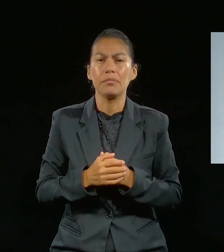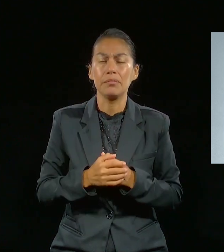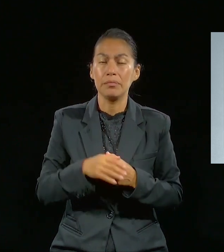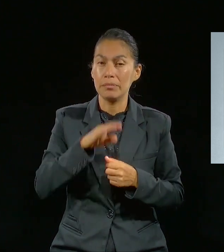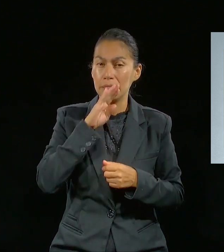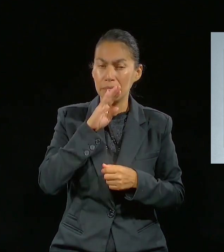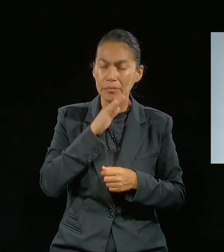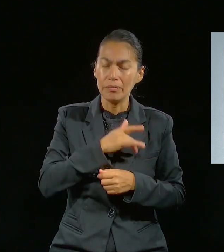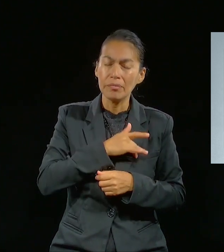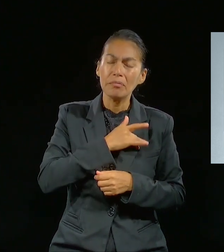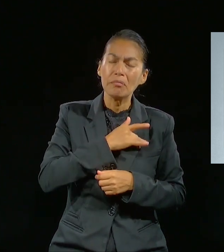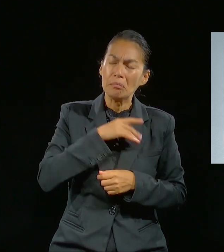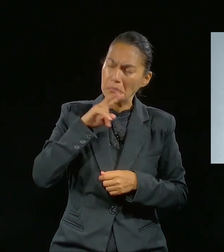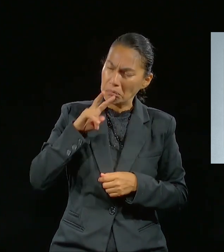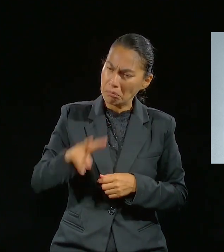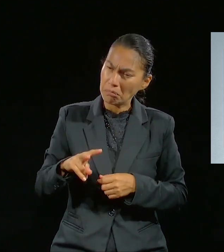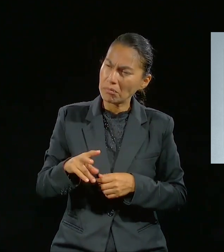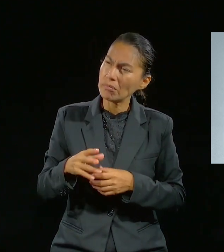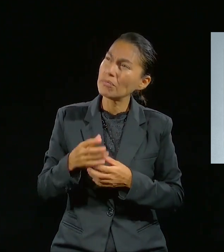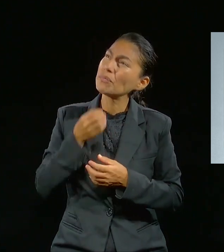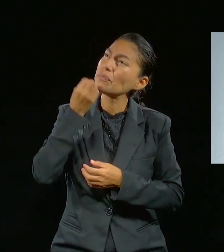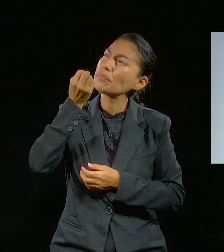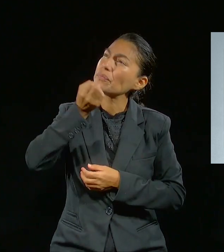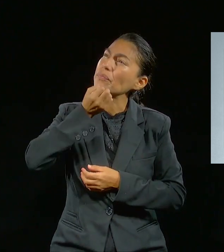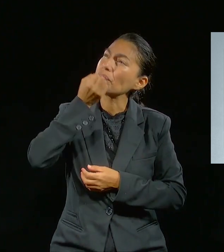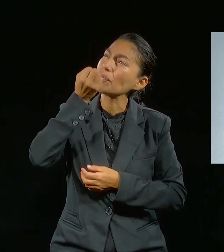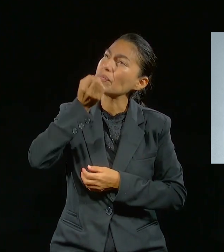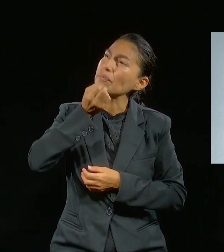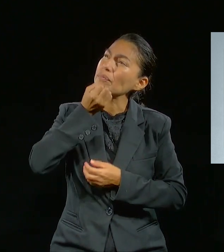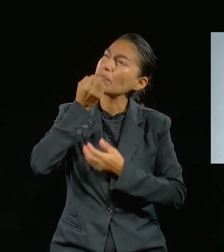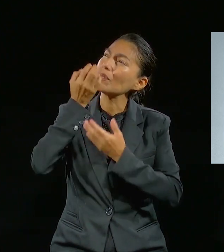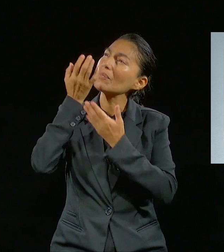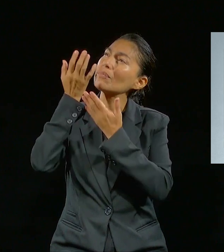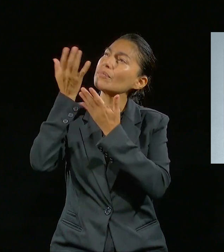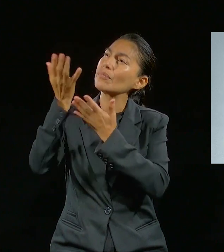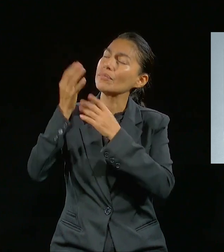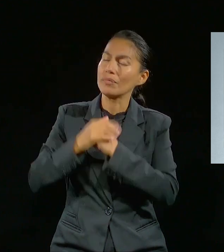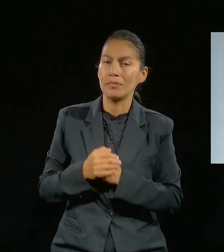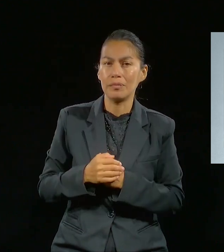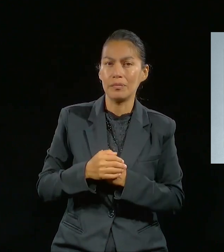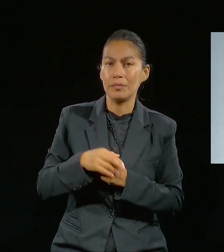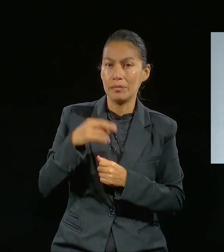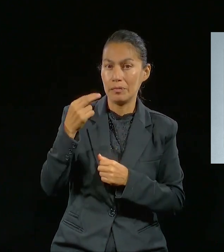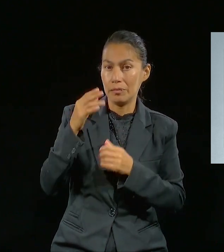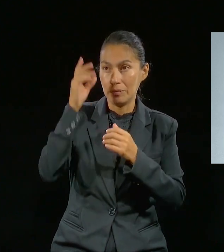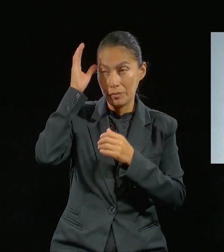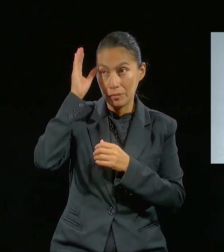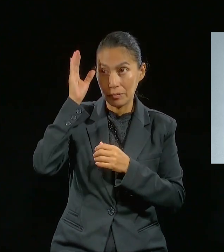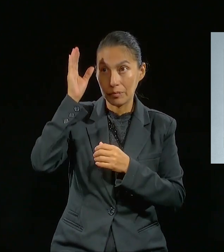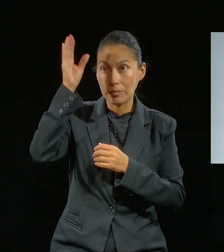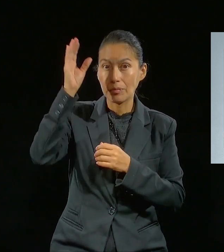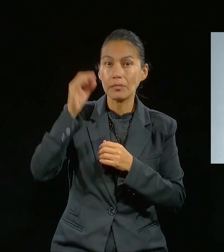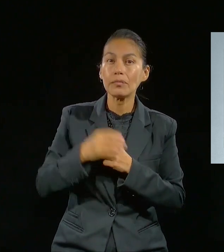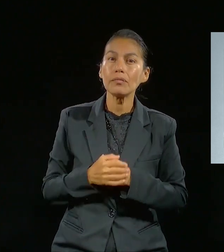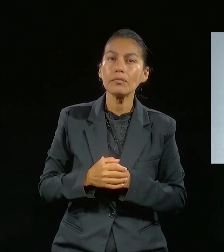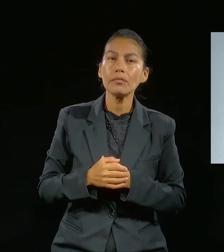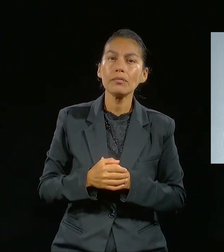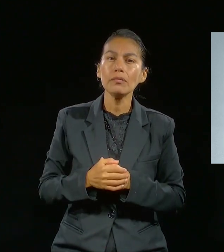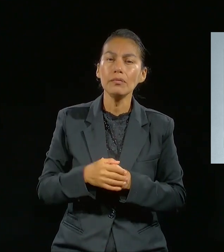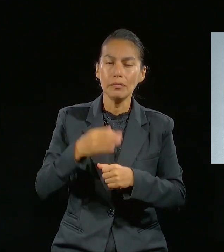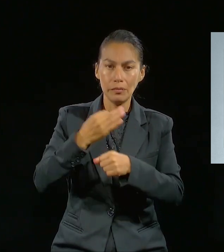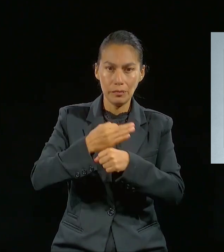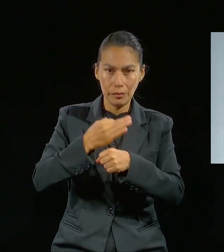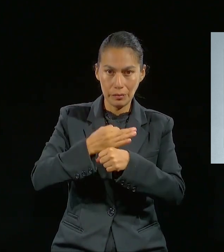en verdad invocan su nombre, el nombre de Dios con sinceridad, en el nombre de